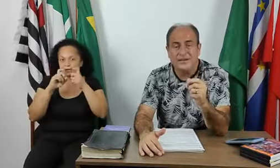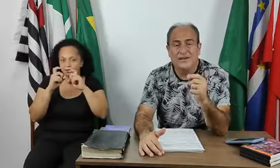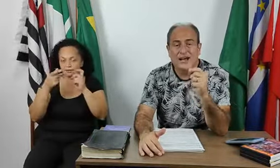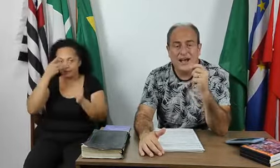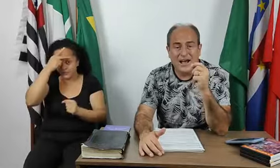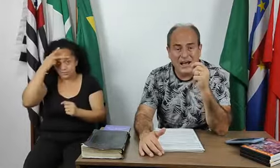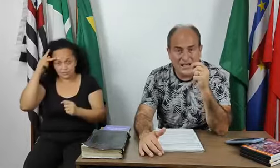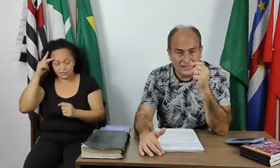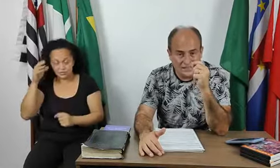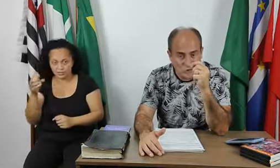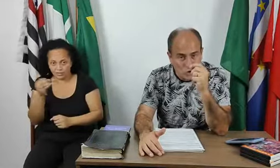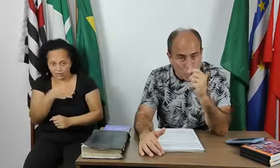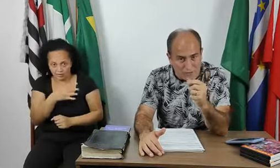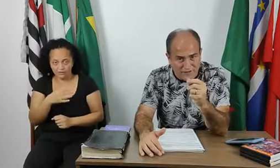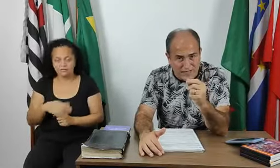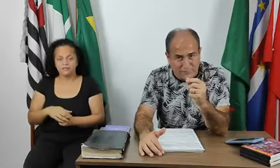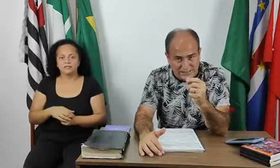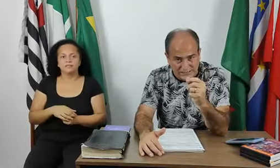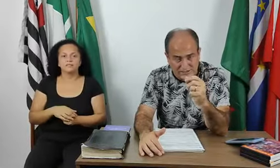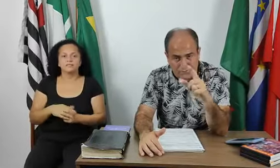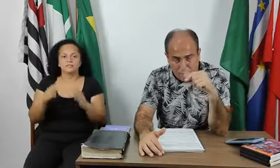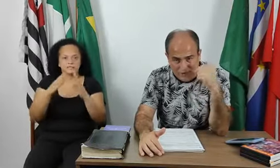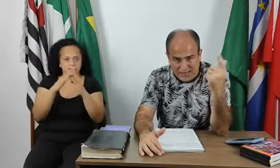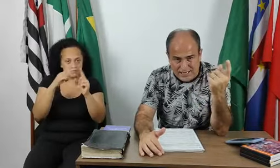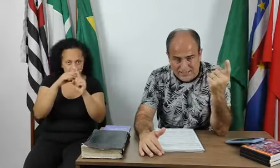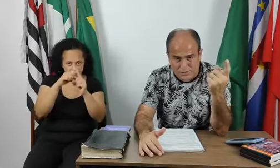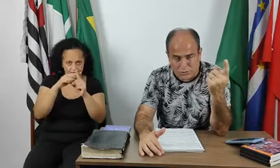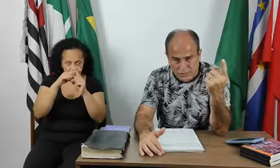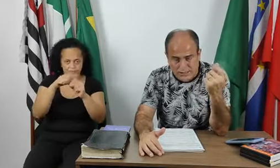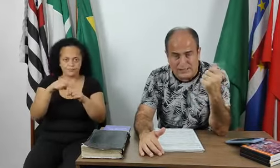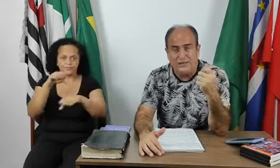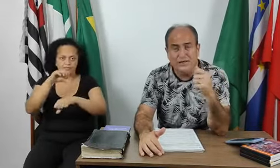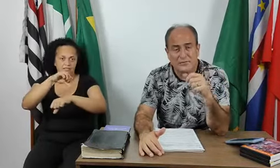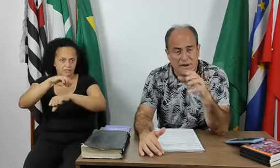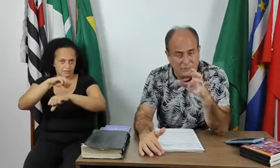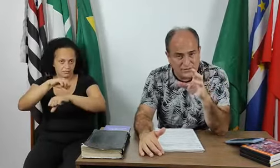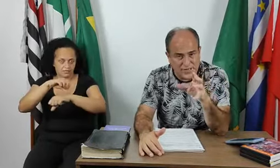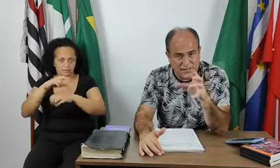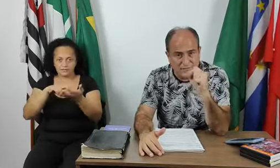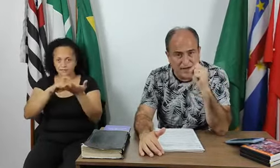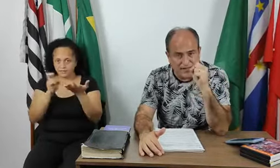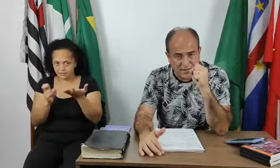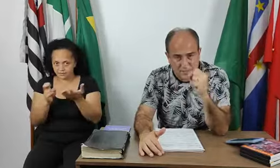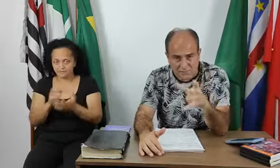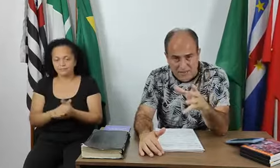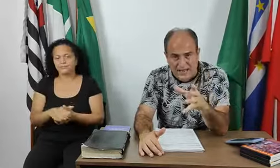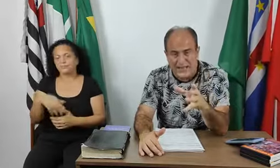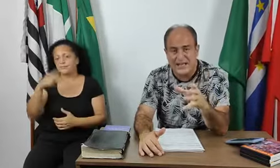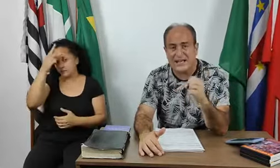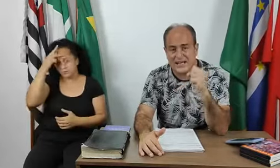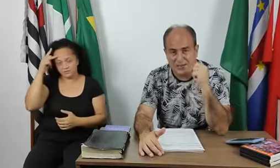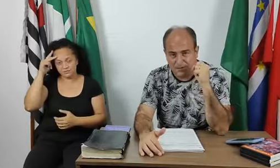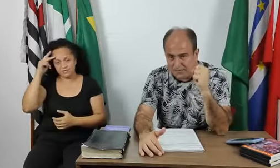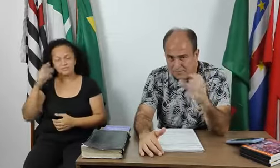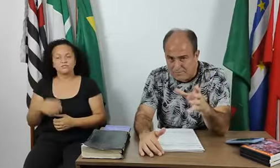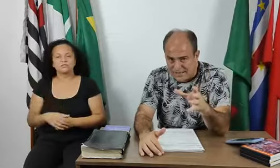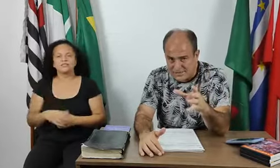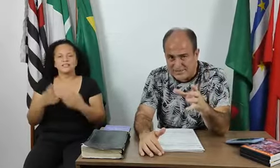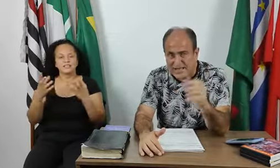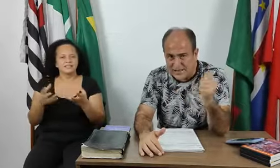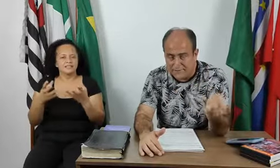Abrace, às 9h, depois da classe de doutrina. Para você que vai se membrar na IHM,